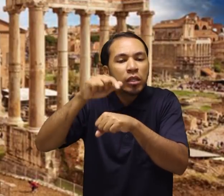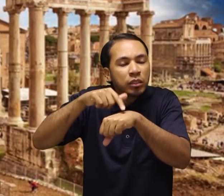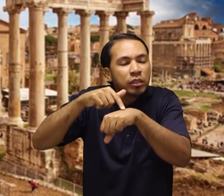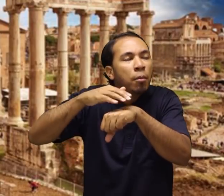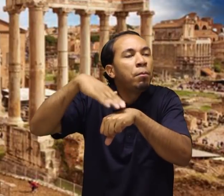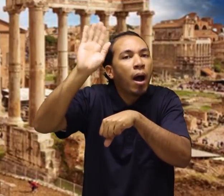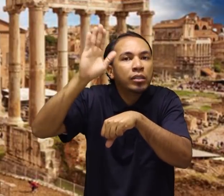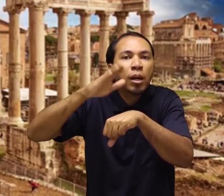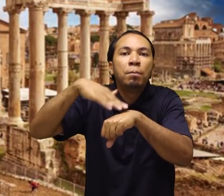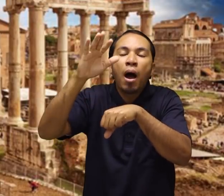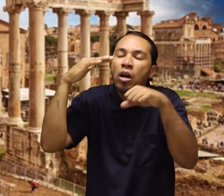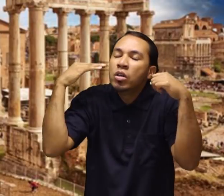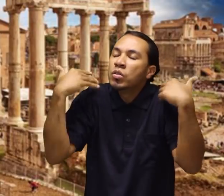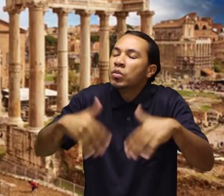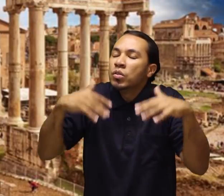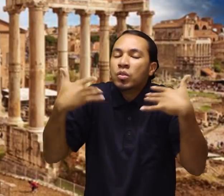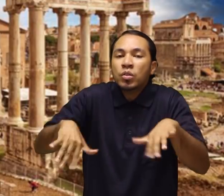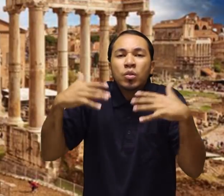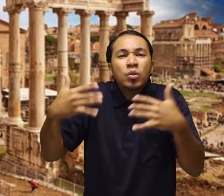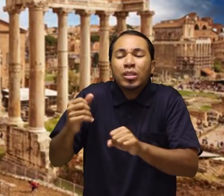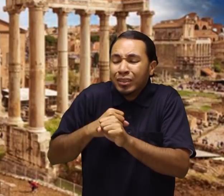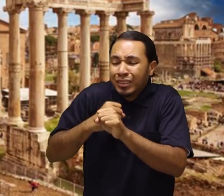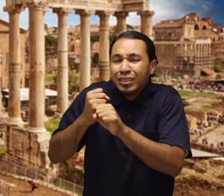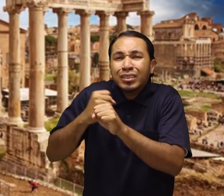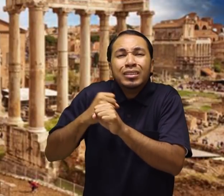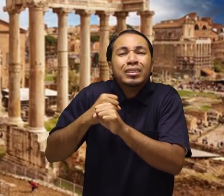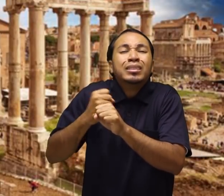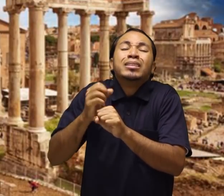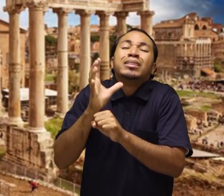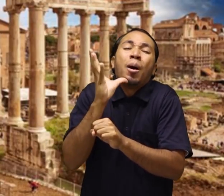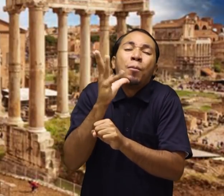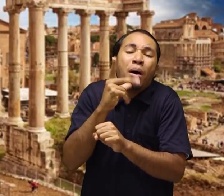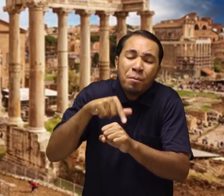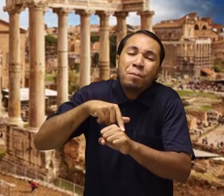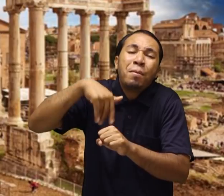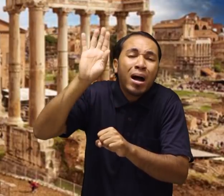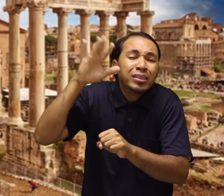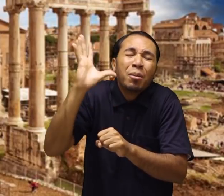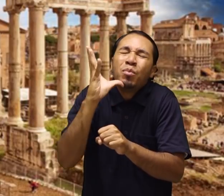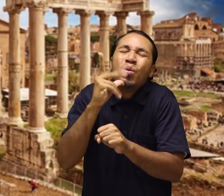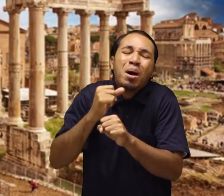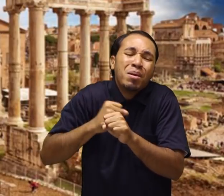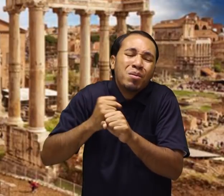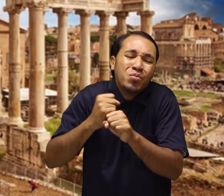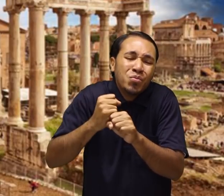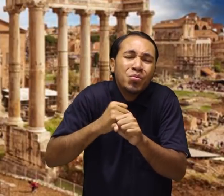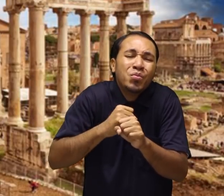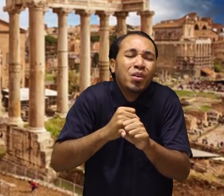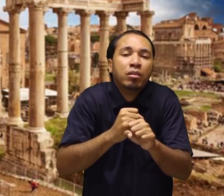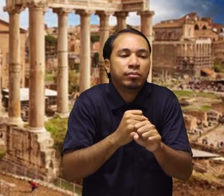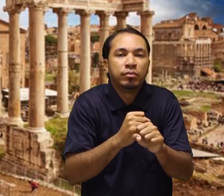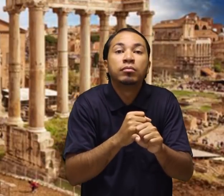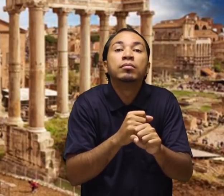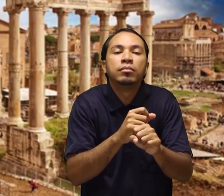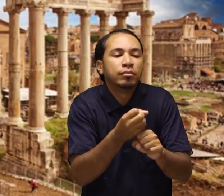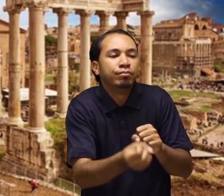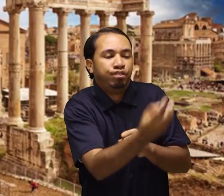Esse império durou mais tempo. Por muitos anos, o Império Romano governou.